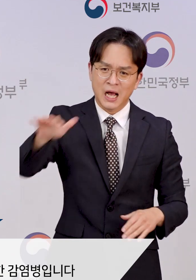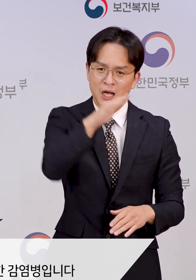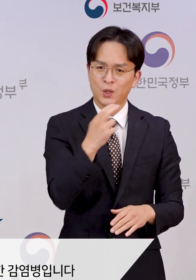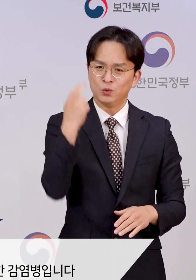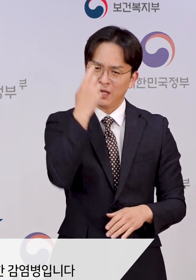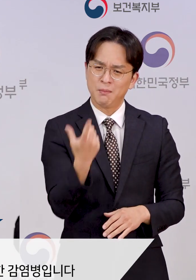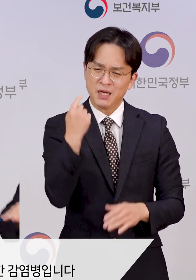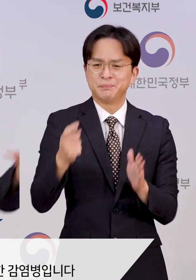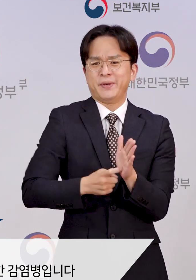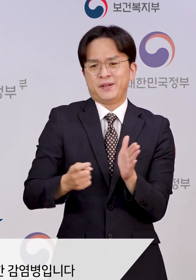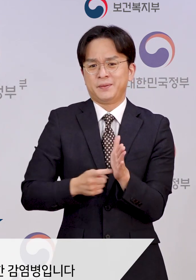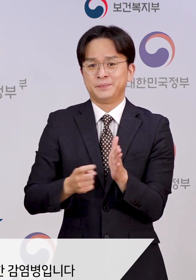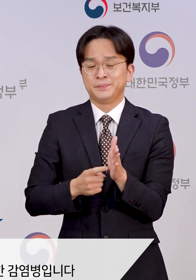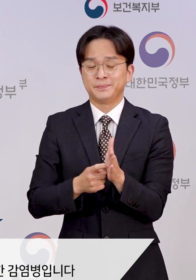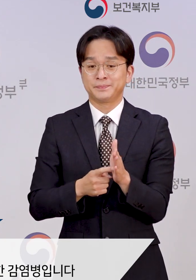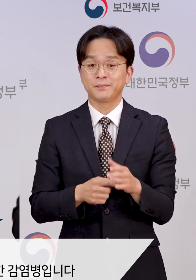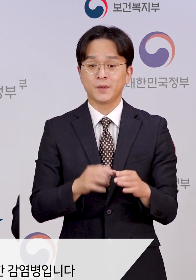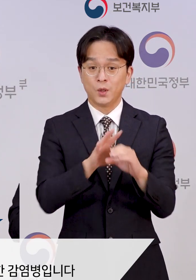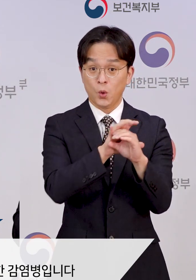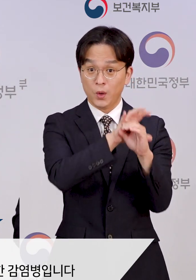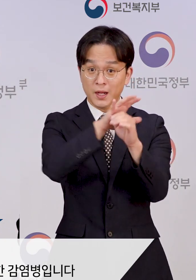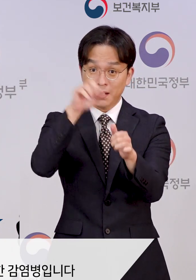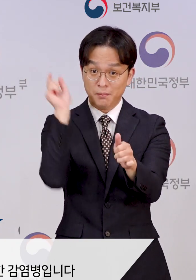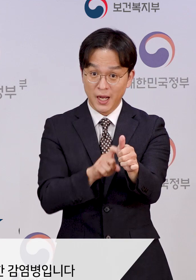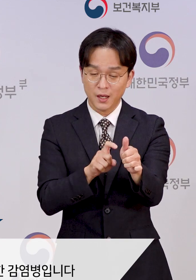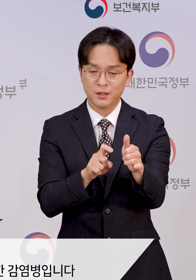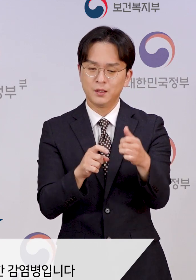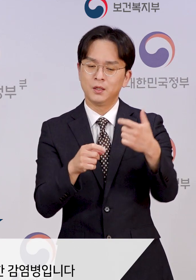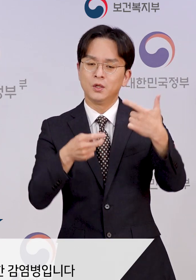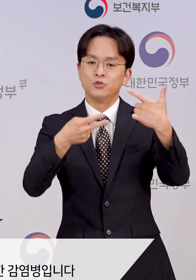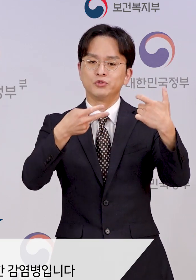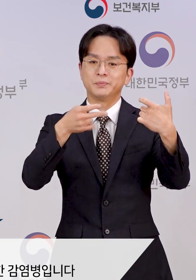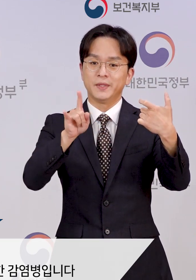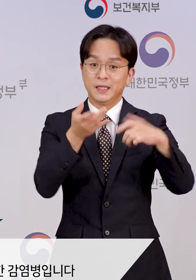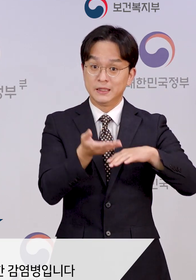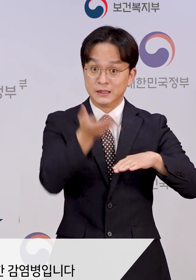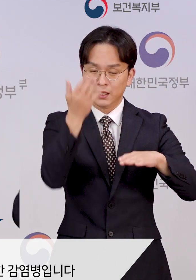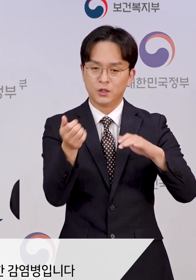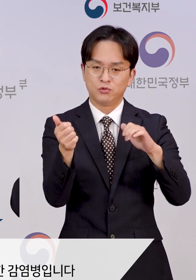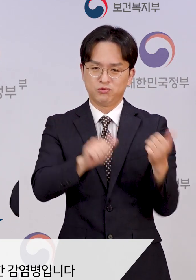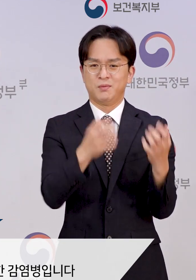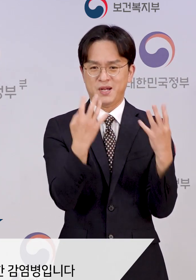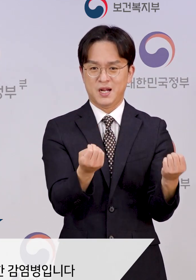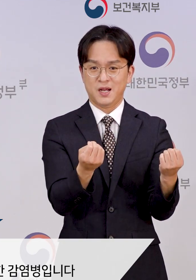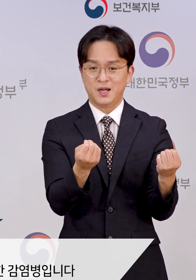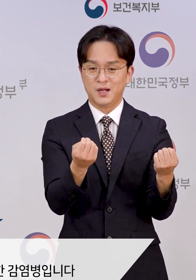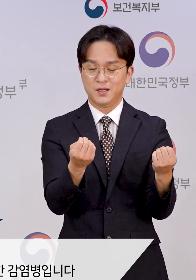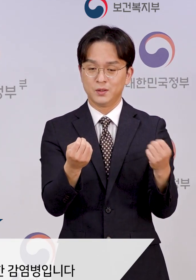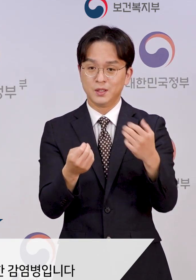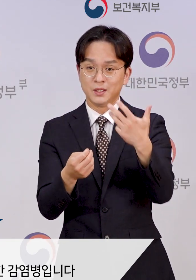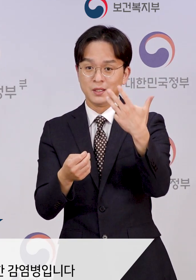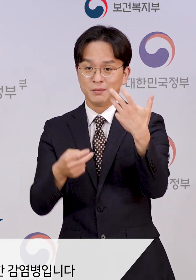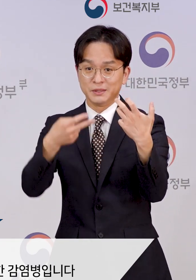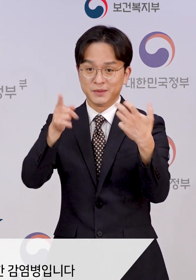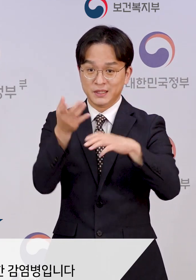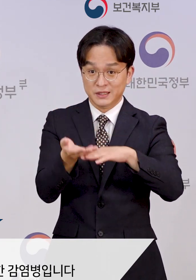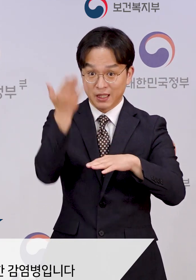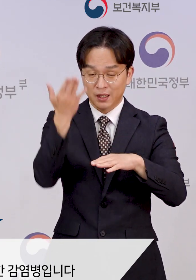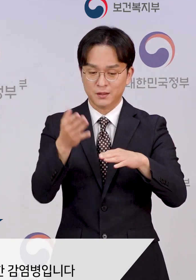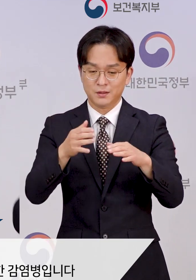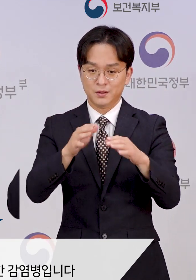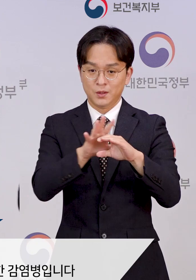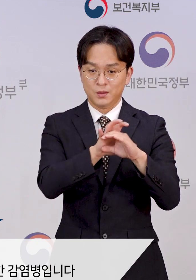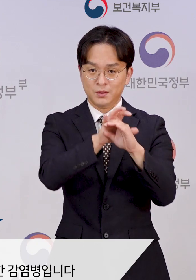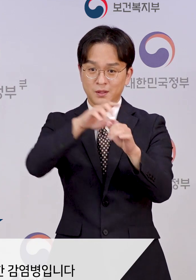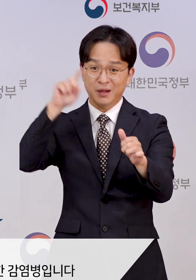코로나19는 60대 이상의 고령층에서는 치명률이 높고 특히 80대 이상은 감염된 환자의